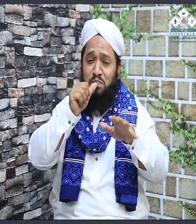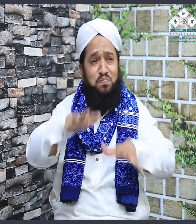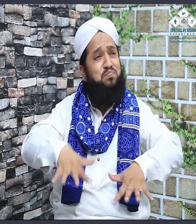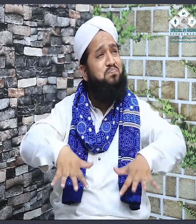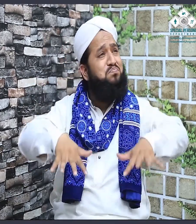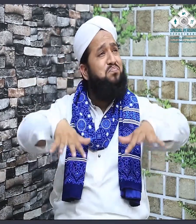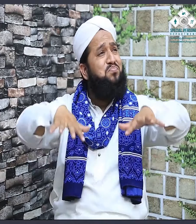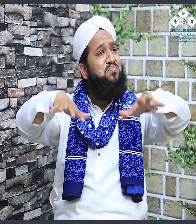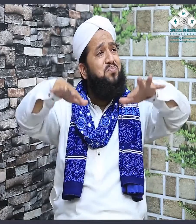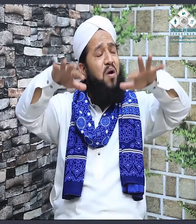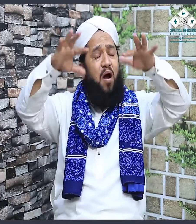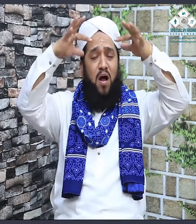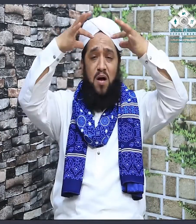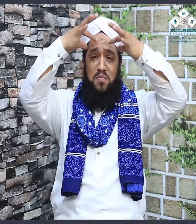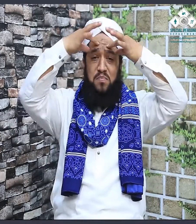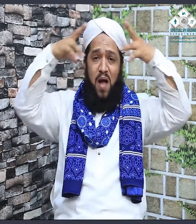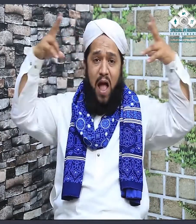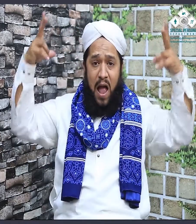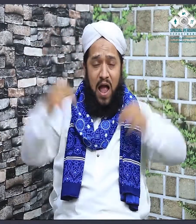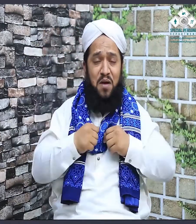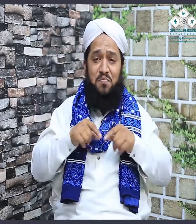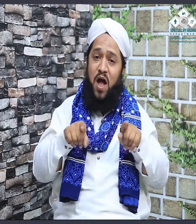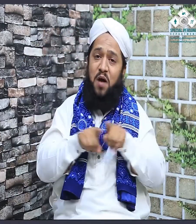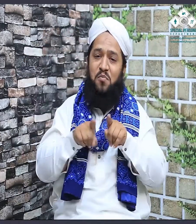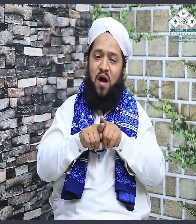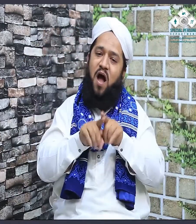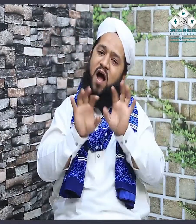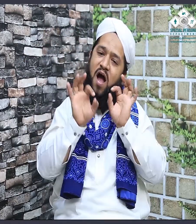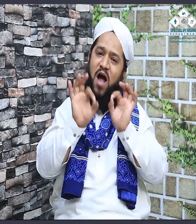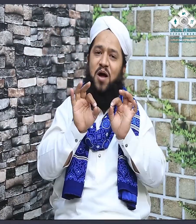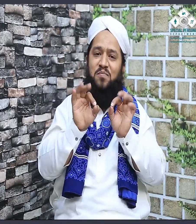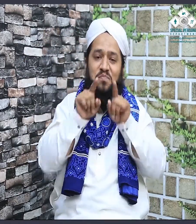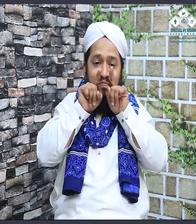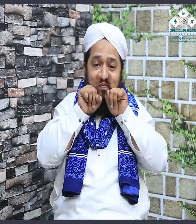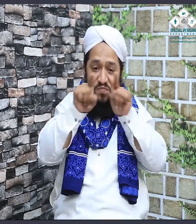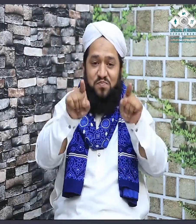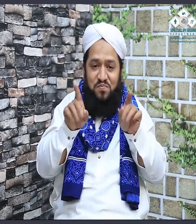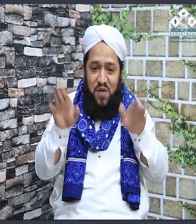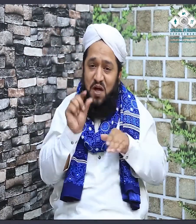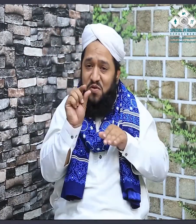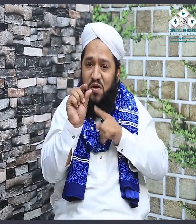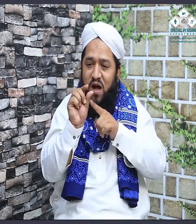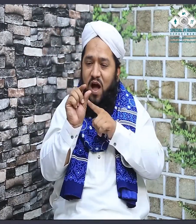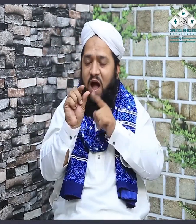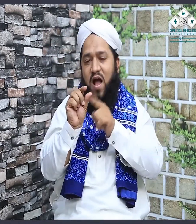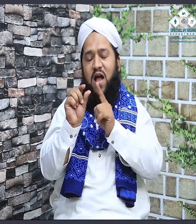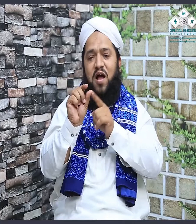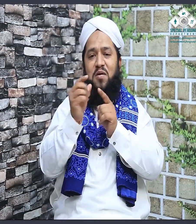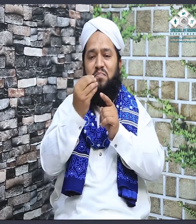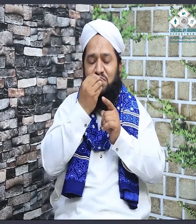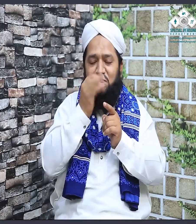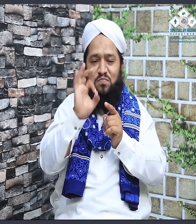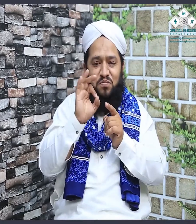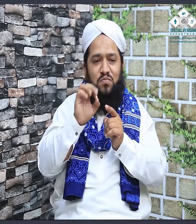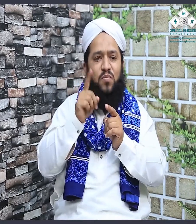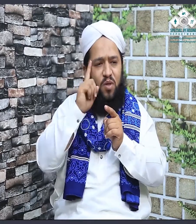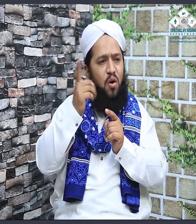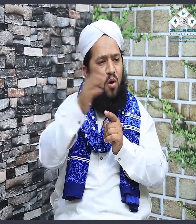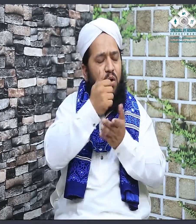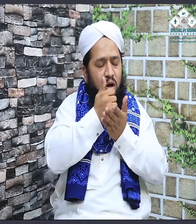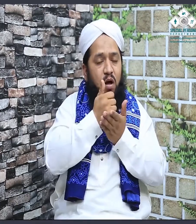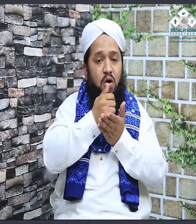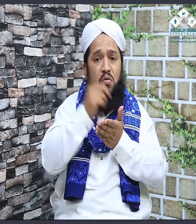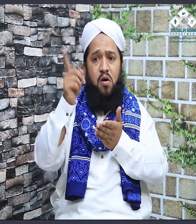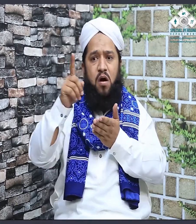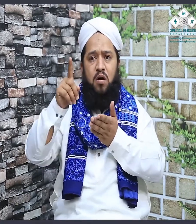بہت بڑھ جائے اور شہروں میں آ جائے تو یہ عذاب بن جاتا ہے. تو بالکل اسی طرح ٹڈی کے ذریعے جہاں اللہ پاک قوموں پر عذاب